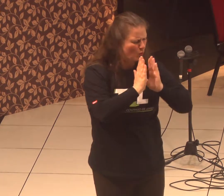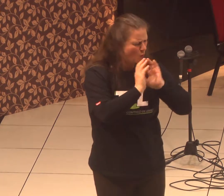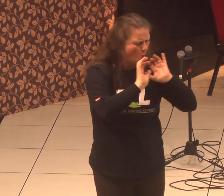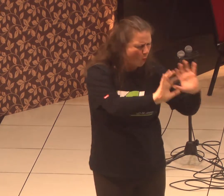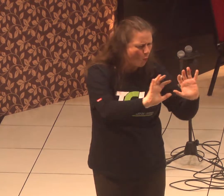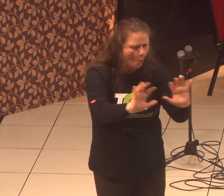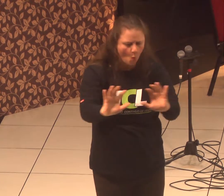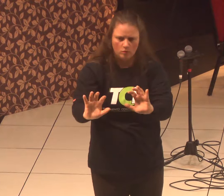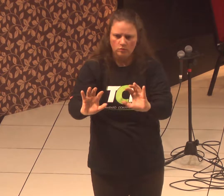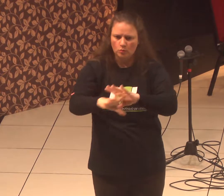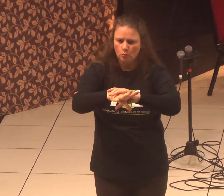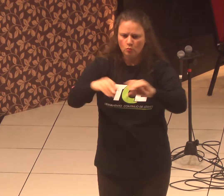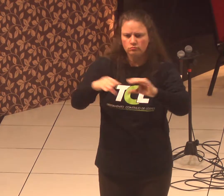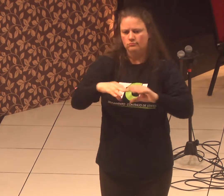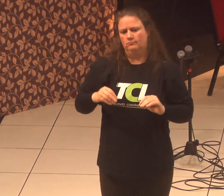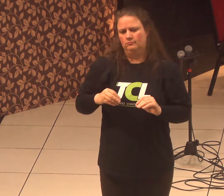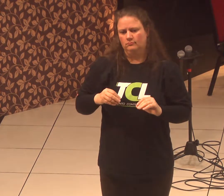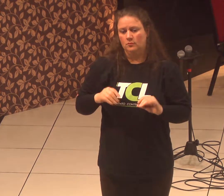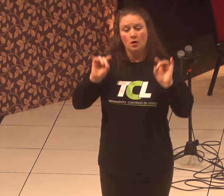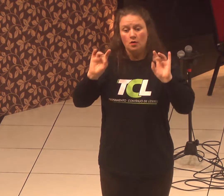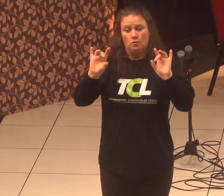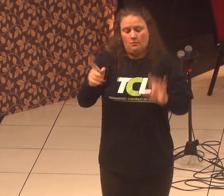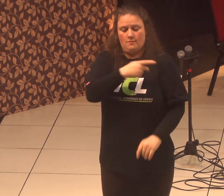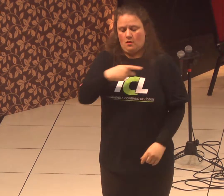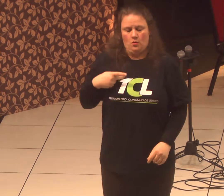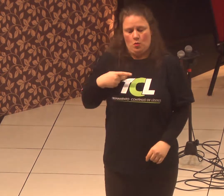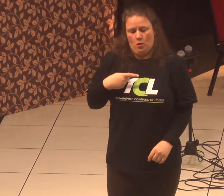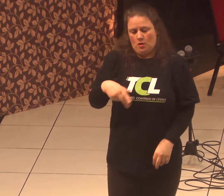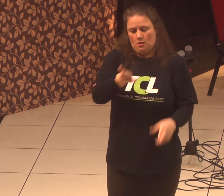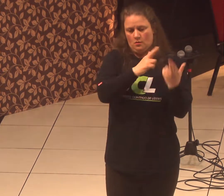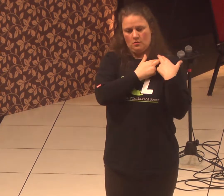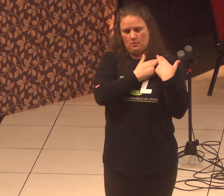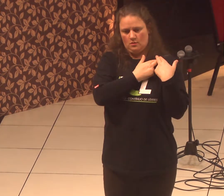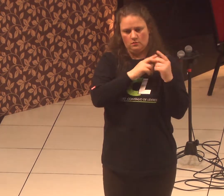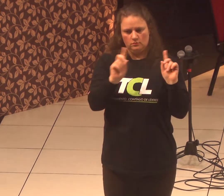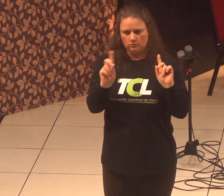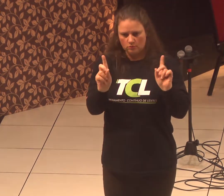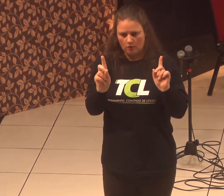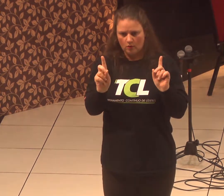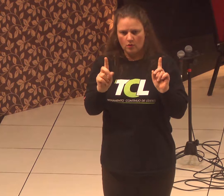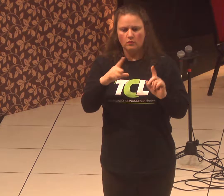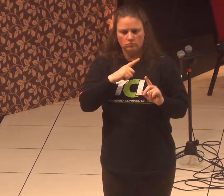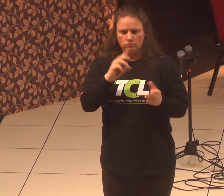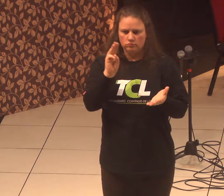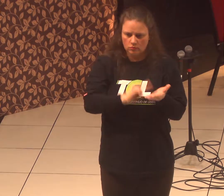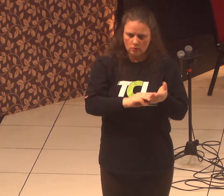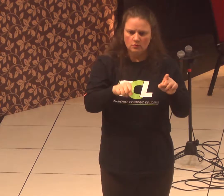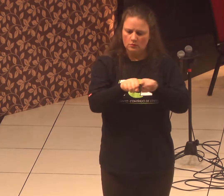pastores, e não só aqui na igreja. Ok, aqui na igreja, nos cultos, geralmente, os pastores estão aqui ministrando.